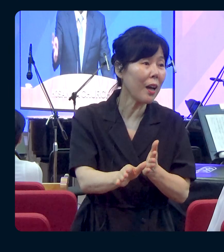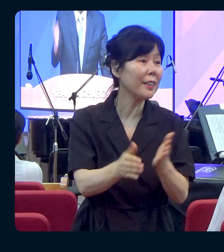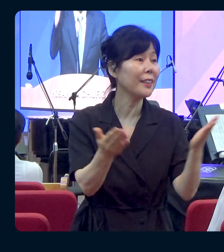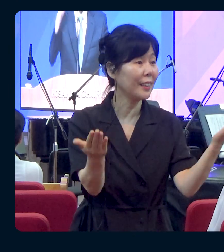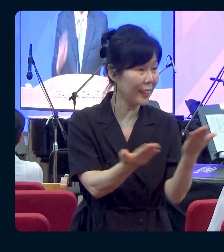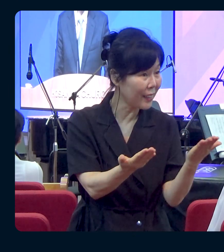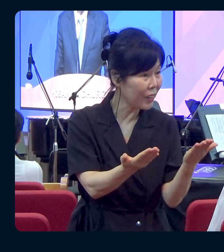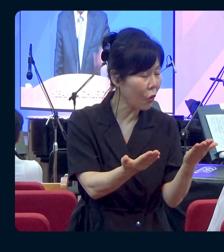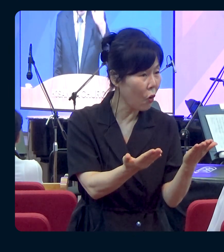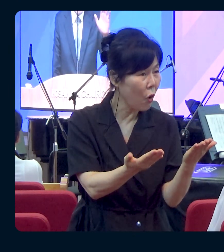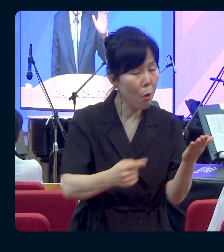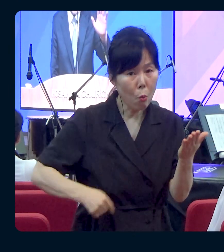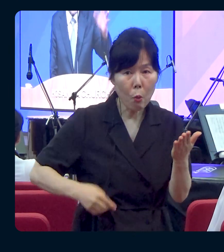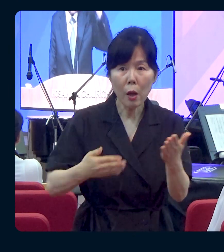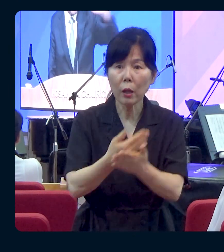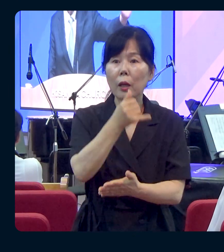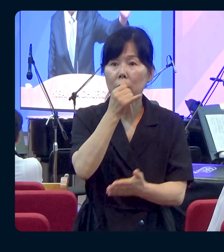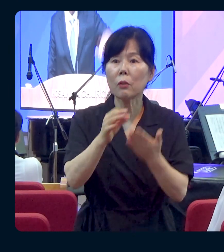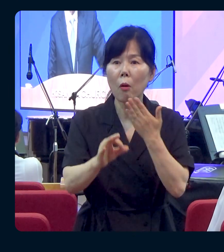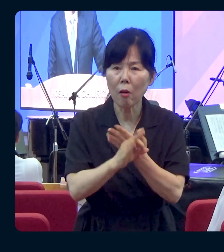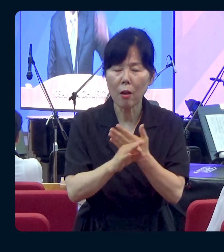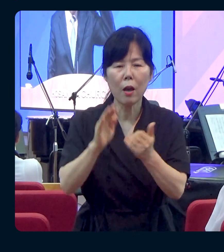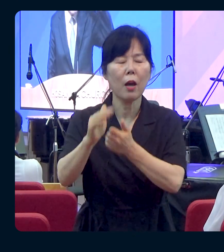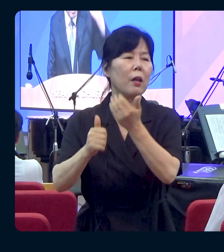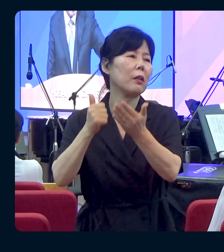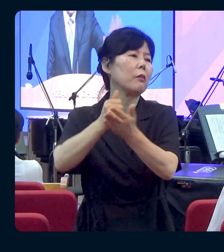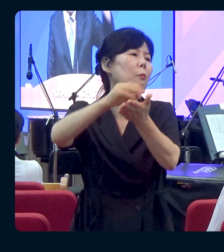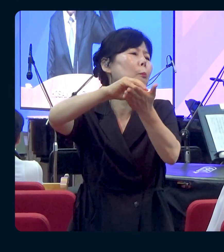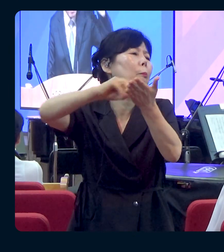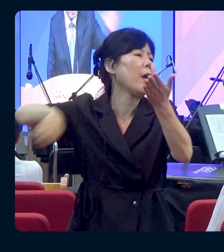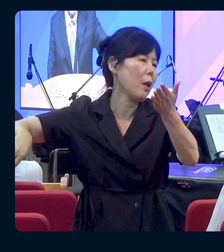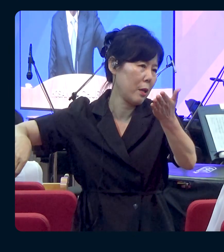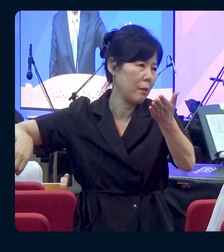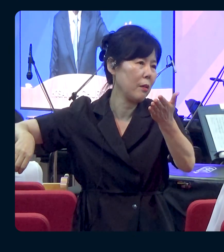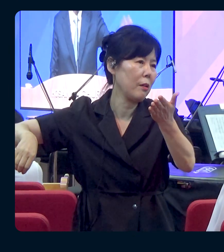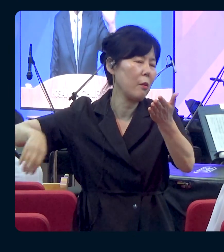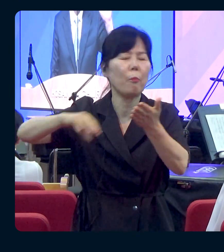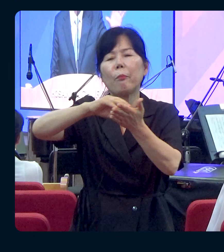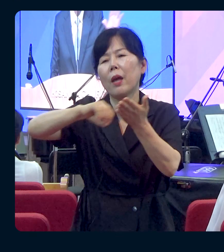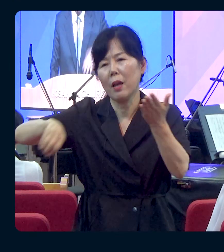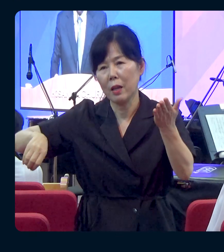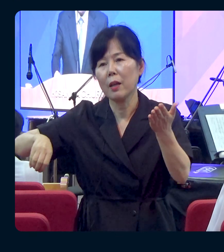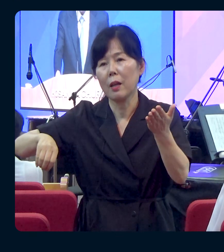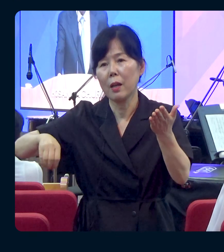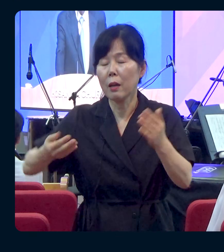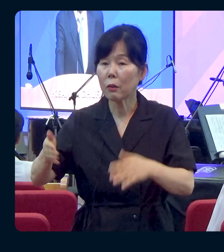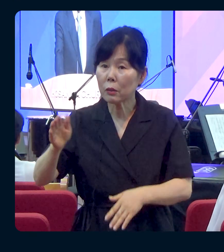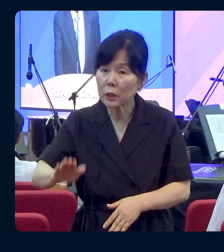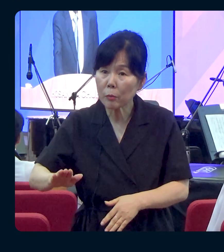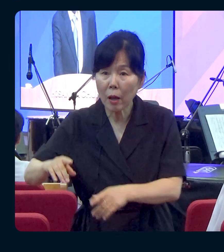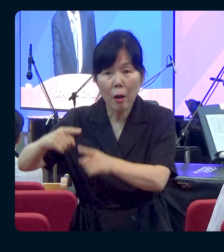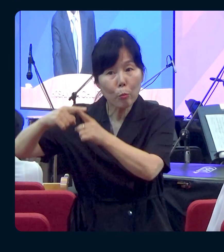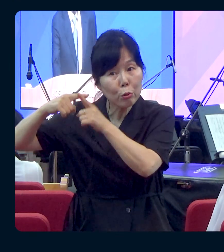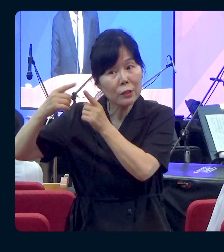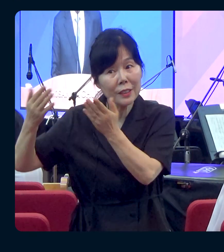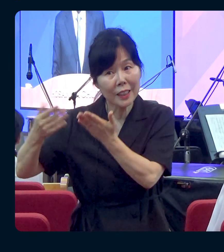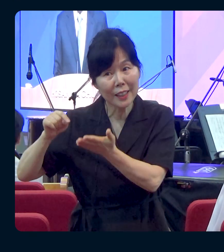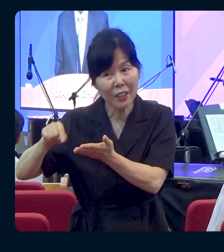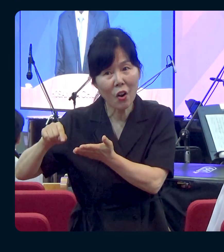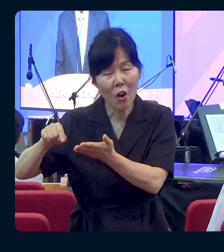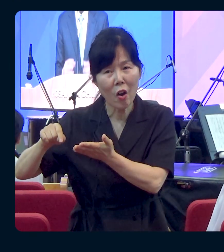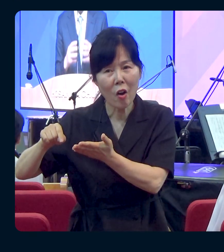할지라도, 그런 마이너스를 할지라도 회개하기만 하면 하나님께서 다 탕감해 주시고 계산조차 하지 않습니다.